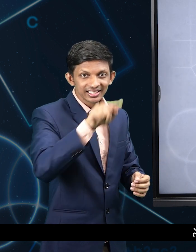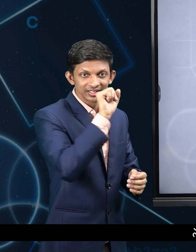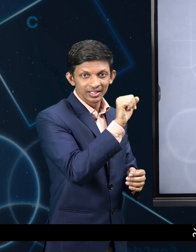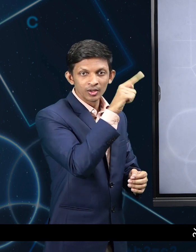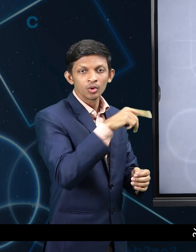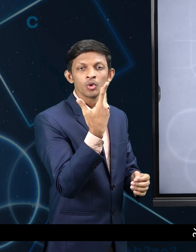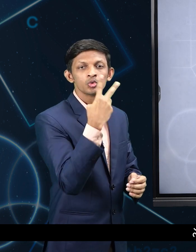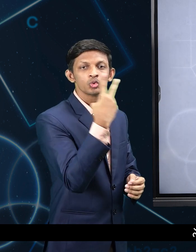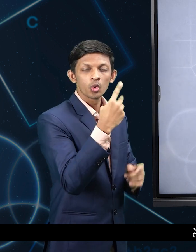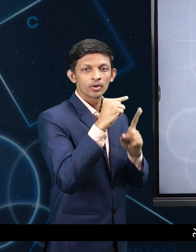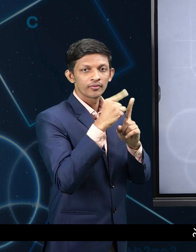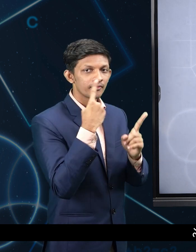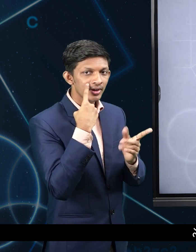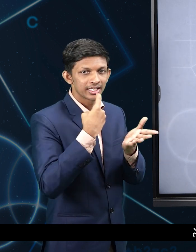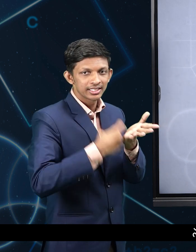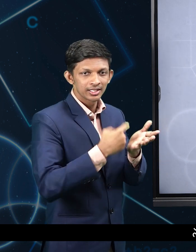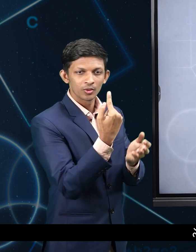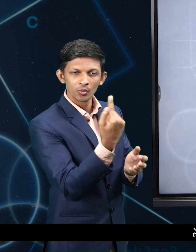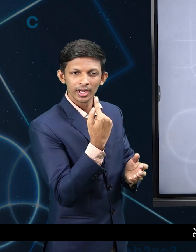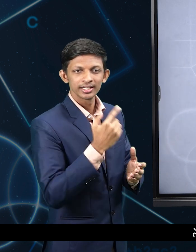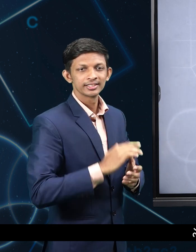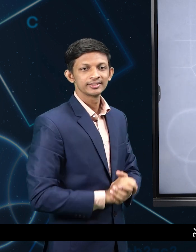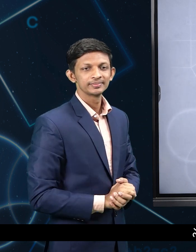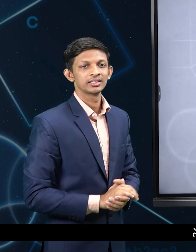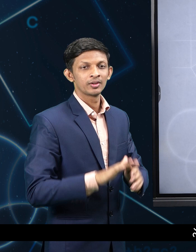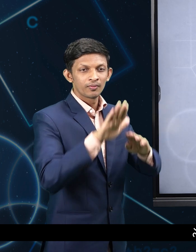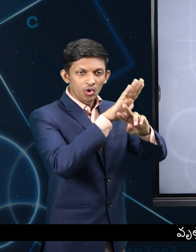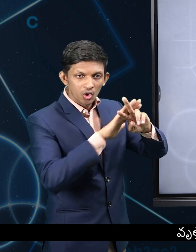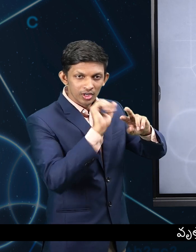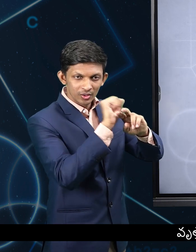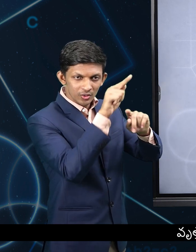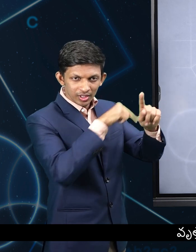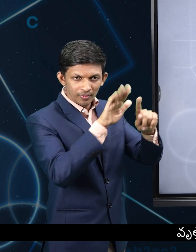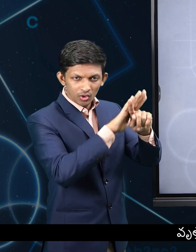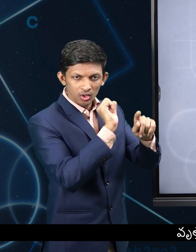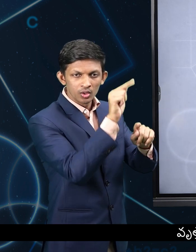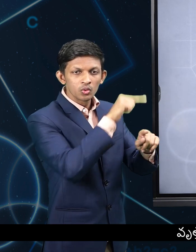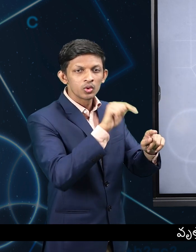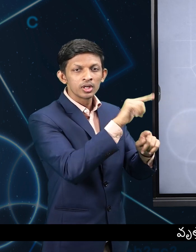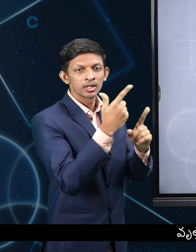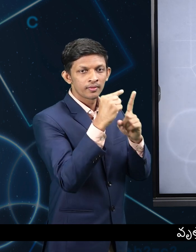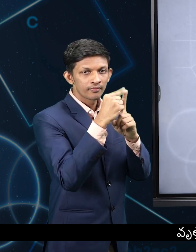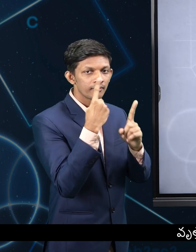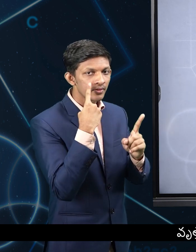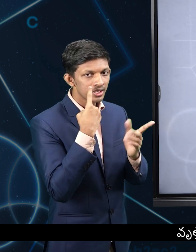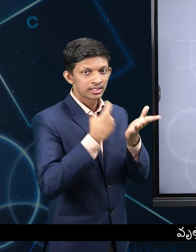సర్కిల్ చుట్టుకొలత 2πr యూనిట్లు. వృత్తం యొక్క వైశాల్యం